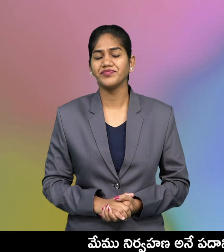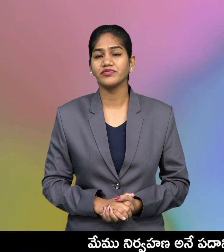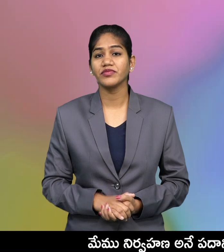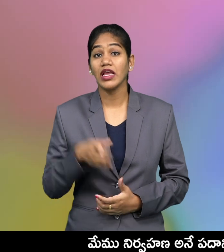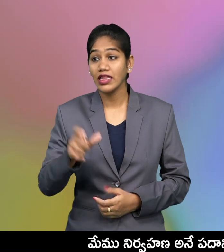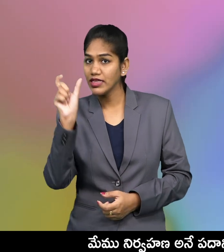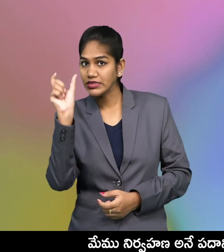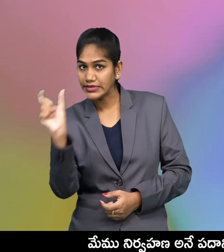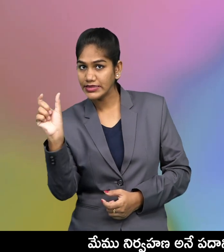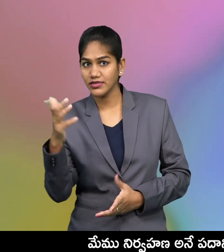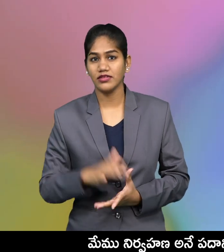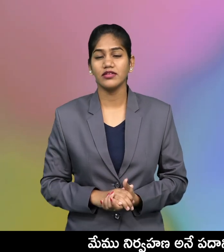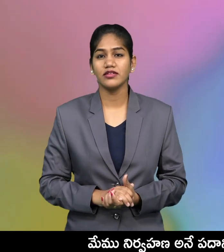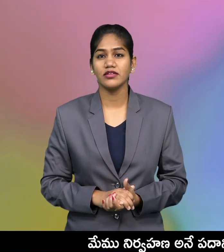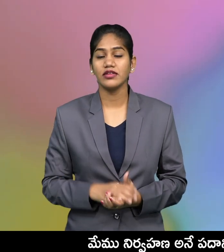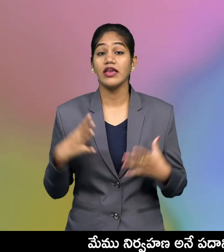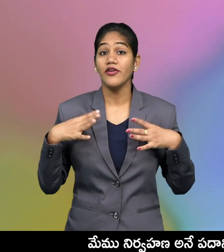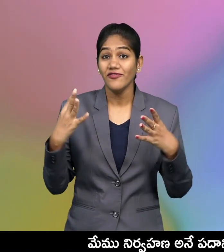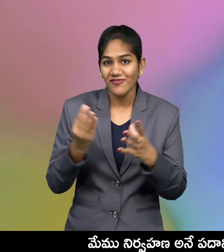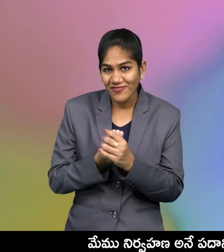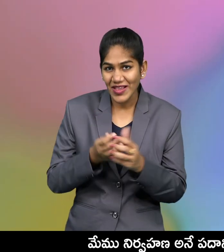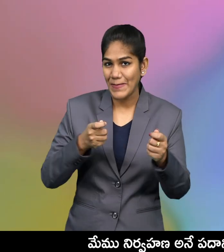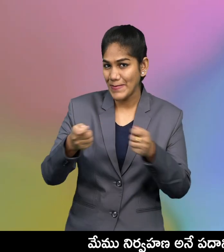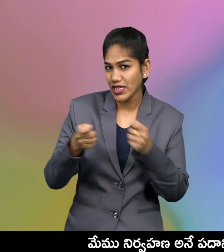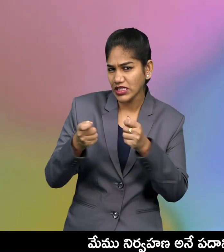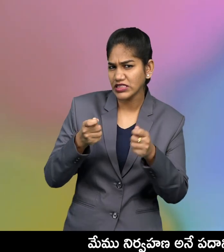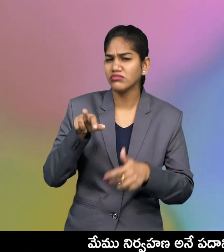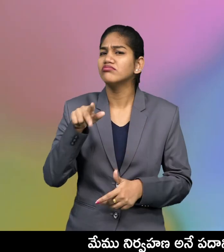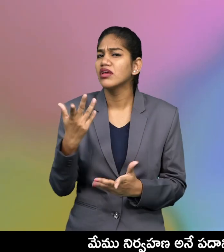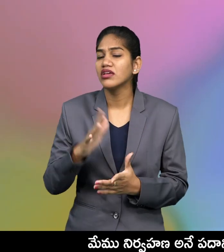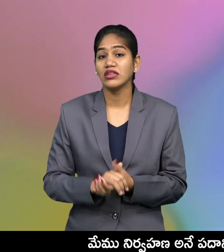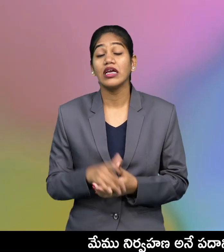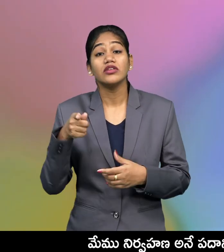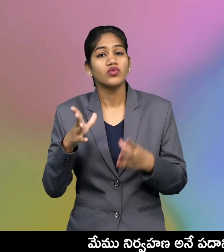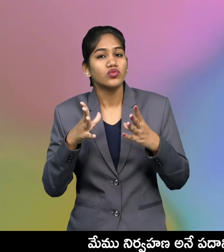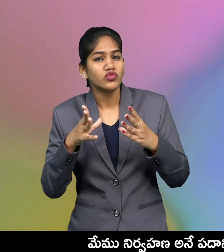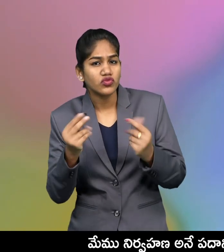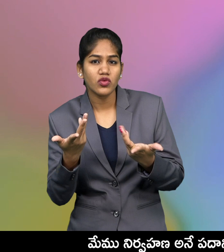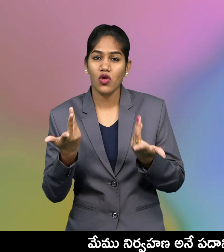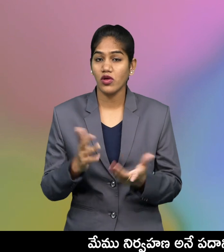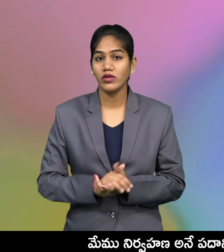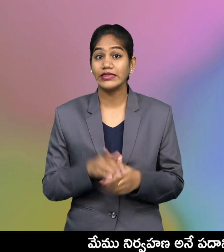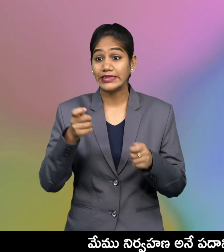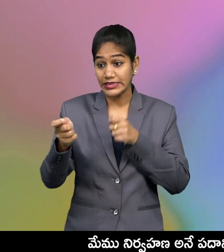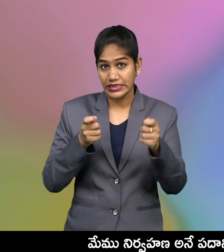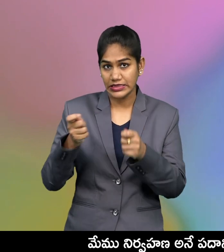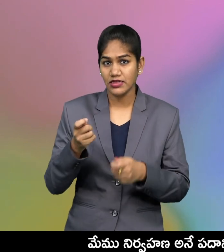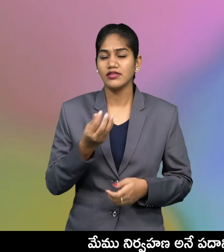మేము నిర్వహణ అనే పదానికి అర్థం ఏదైనా వ్యవహరించడం లేదా నియంత్రించడం.